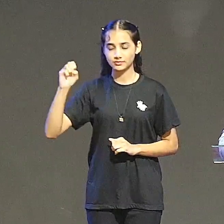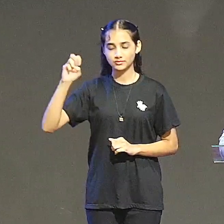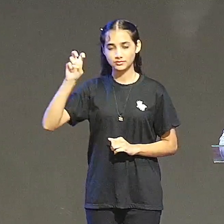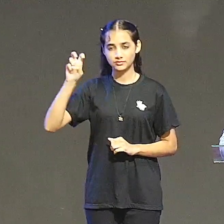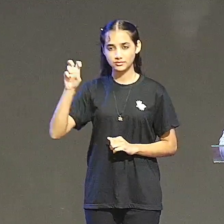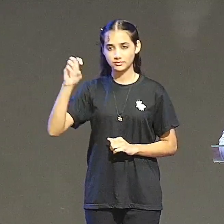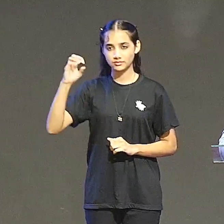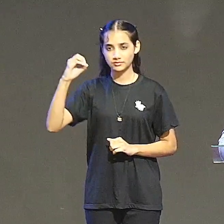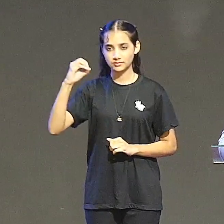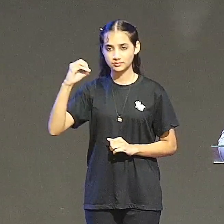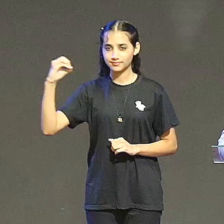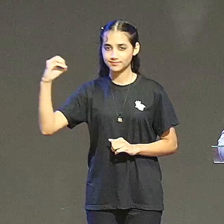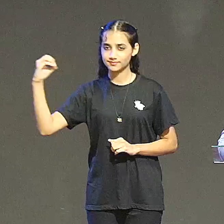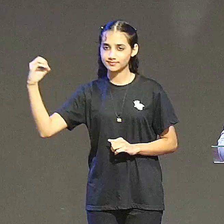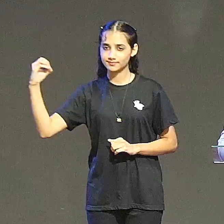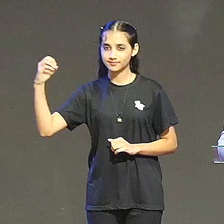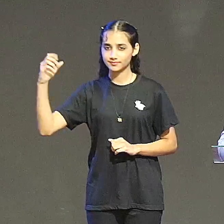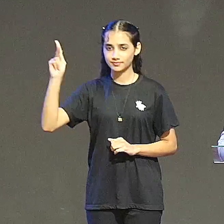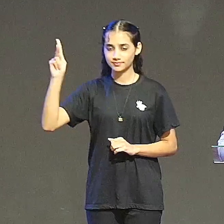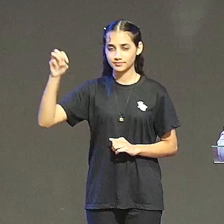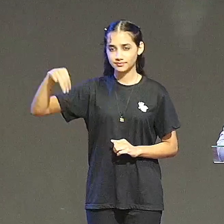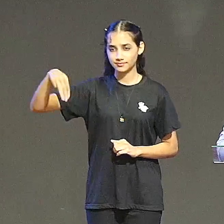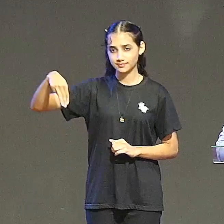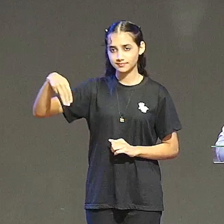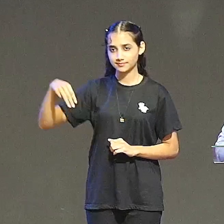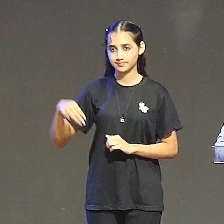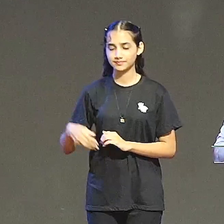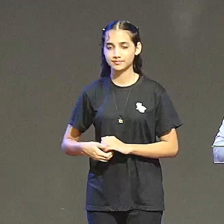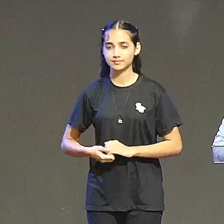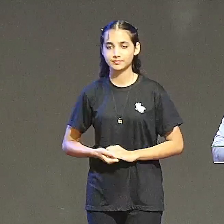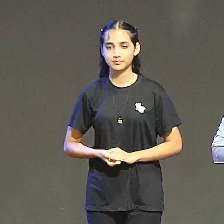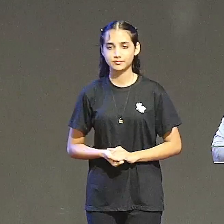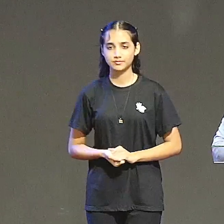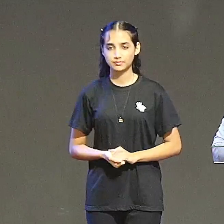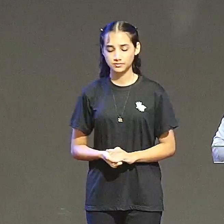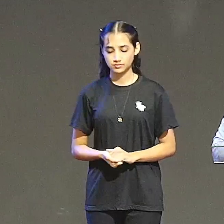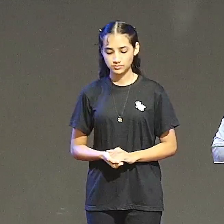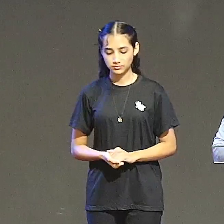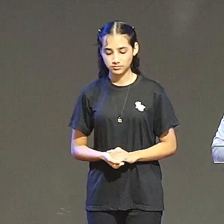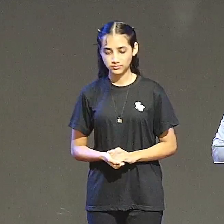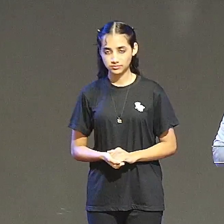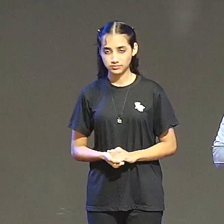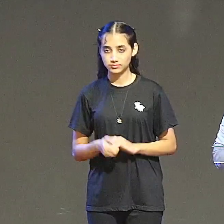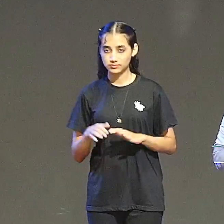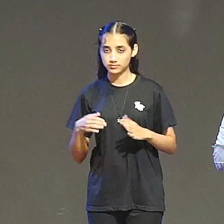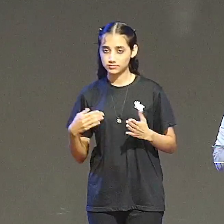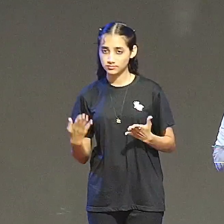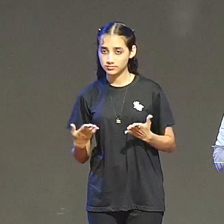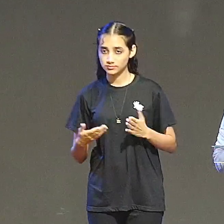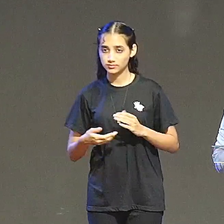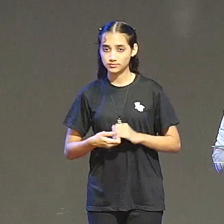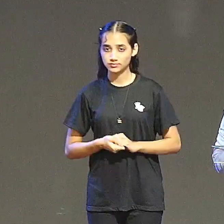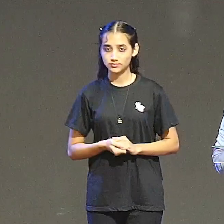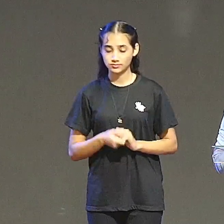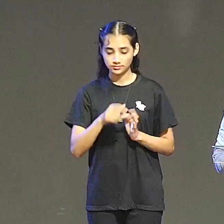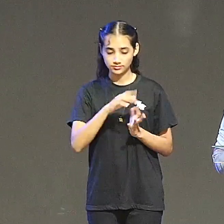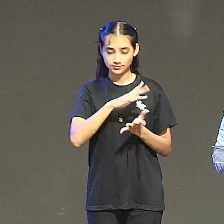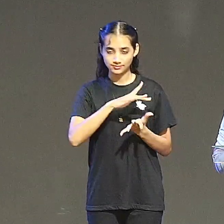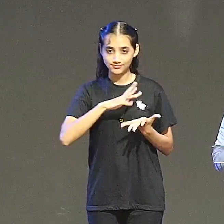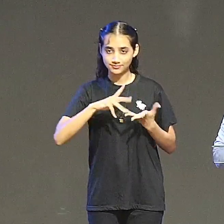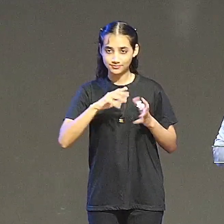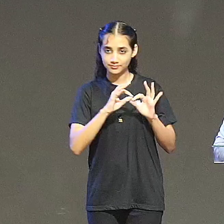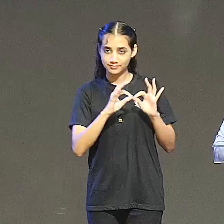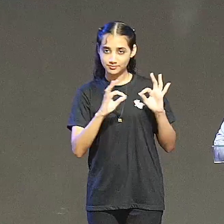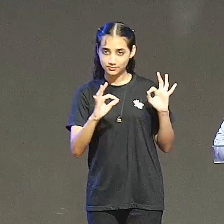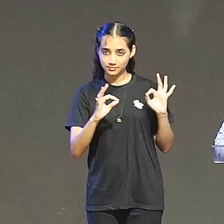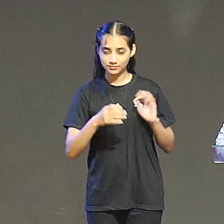Salvador na Bahia passa Sergipe vai embora esse é o tamanho da nossa casa da nossa